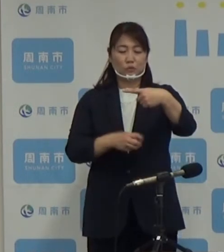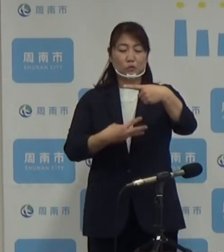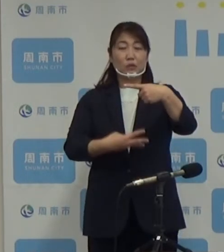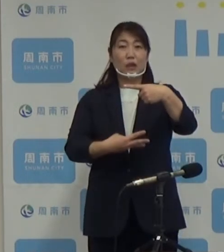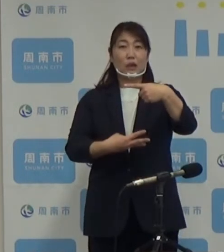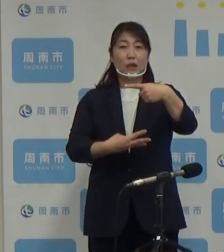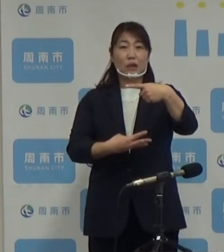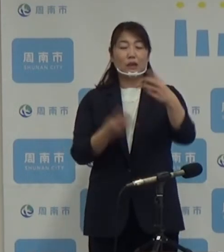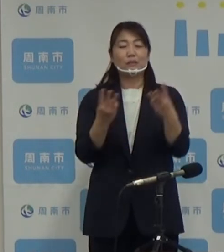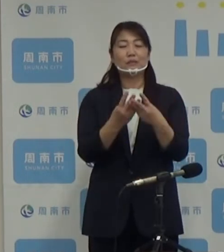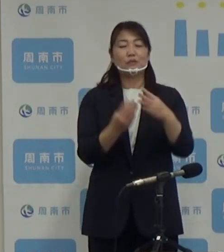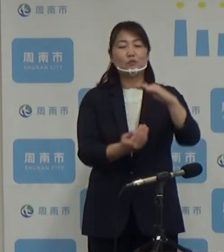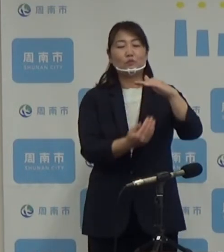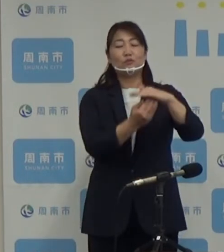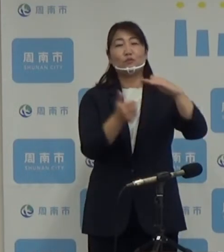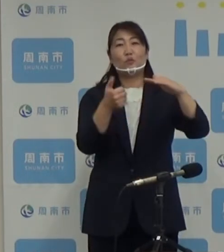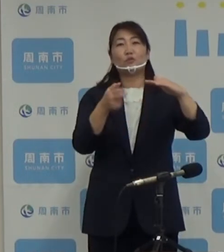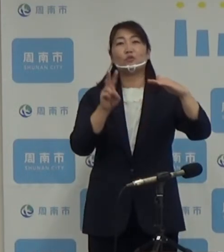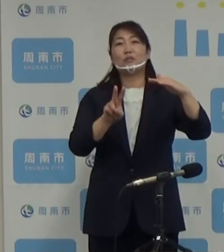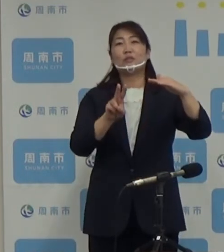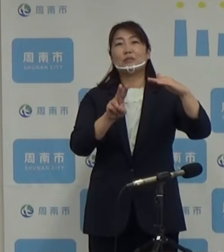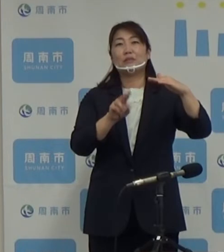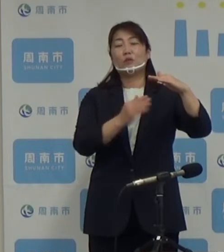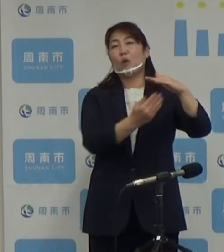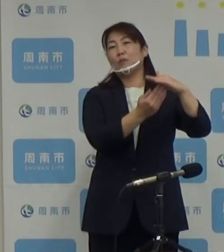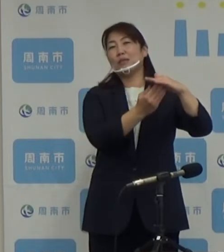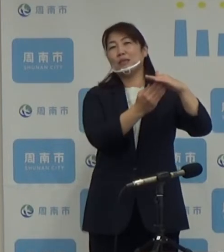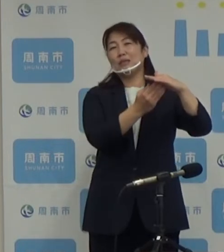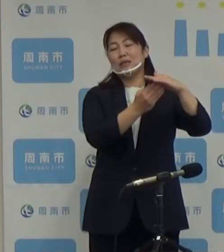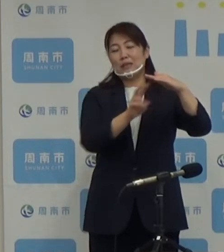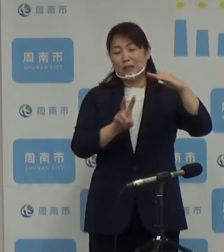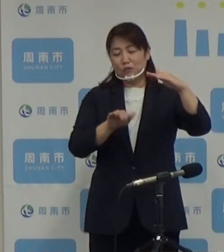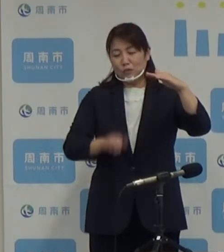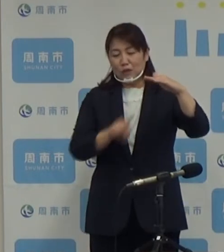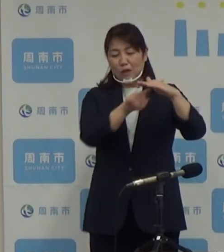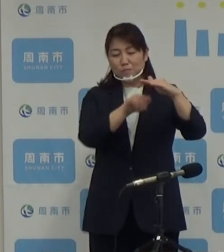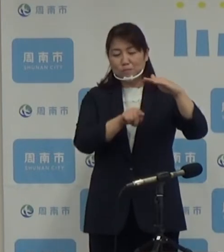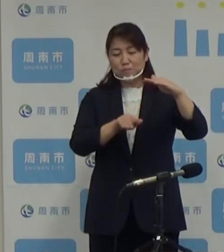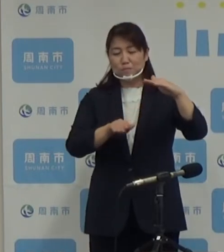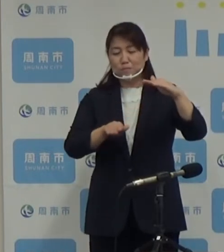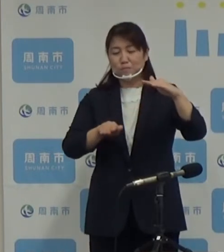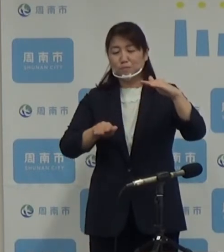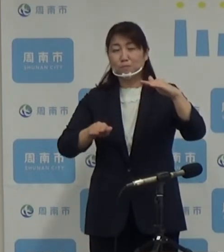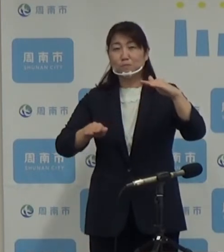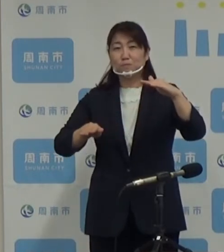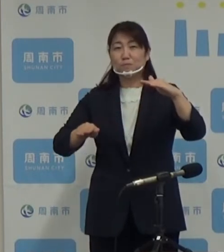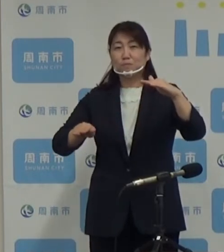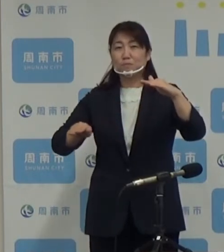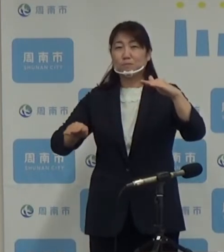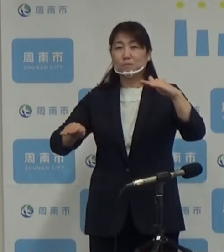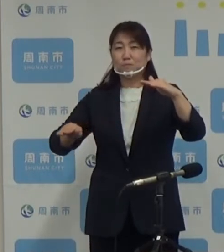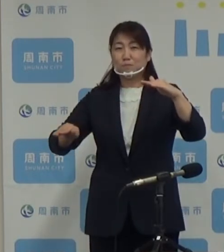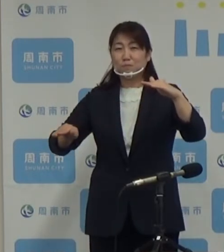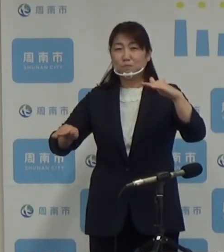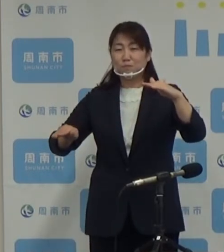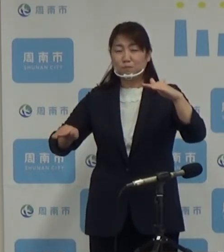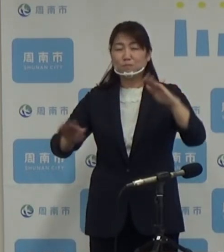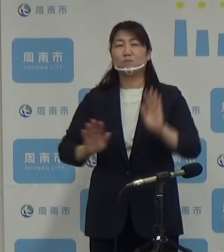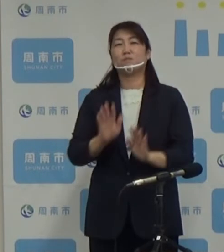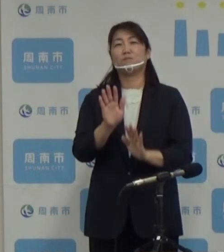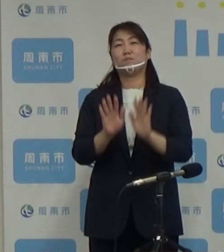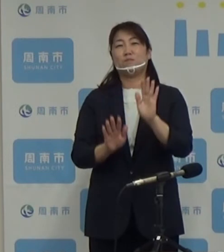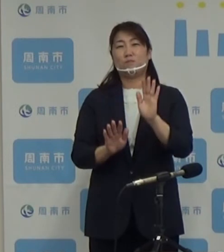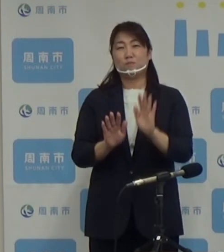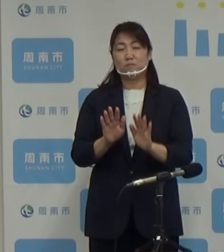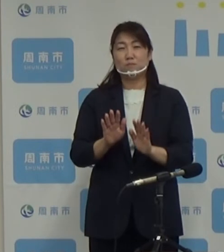52名をピークにその後も連日20名以下の2桁の感染者数の発生が続いて